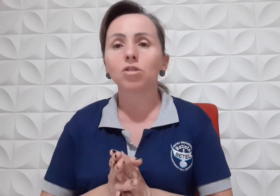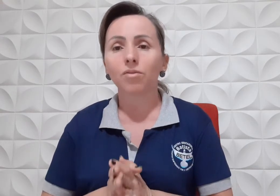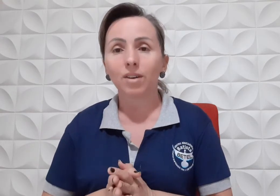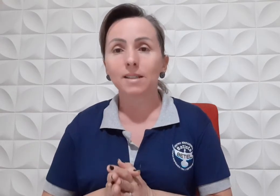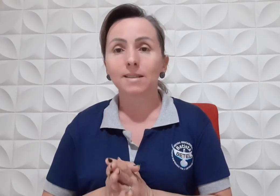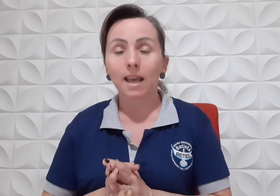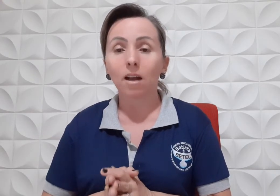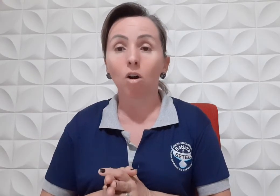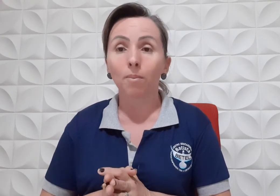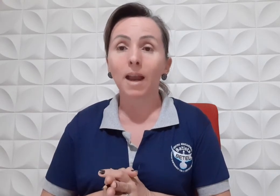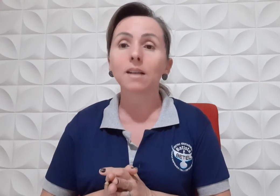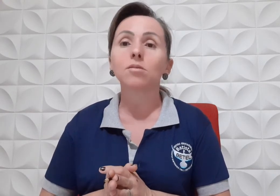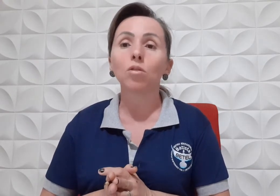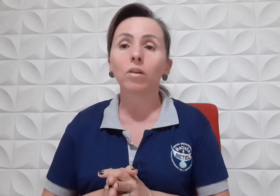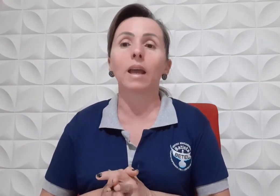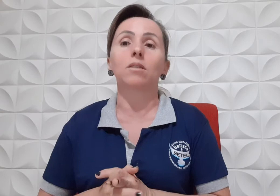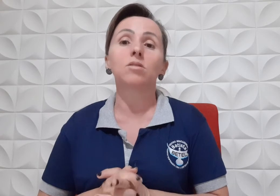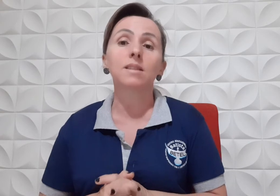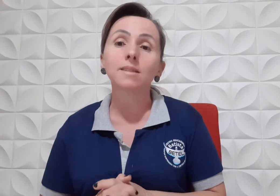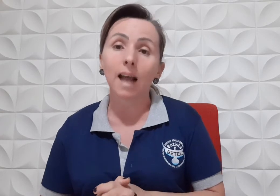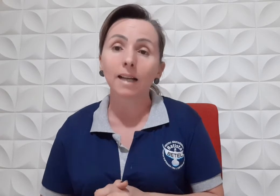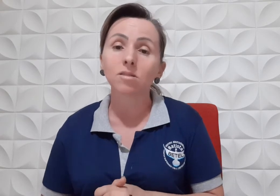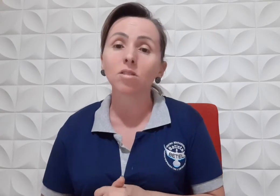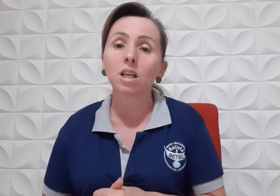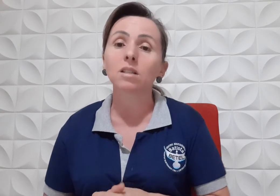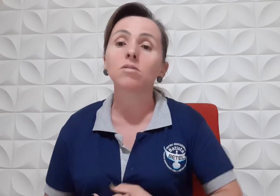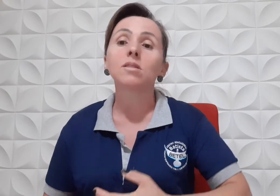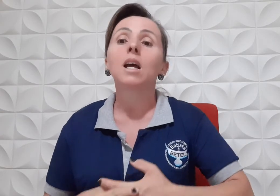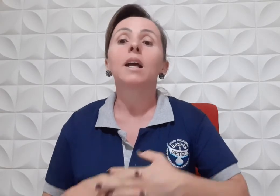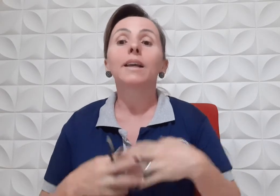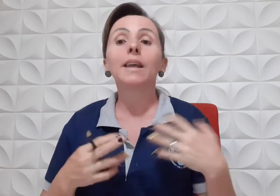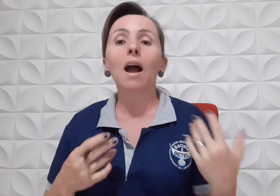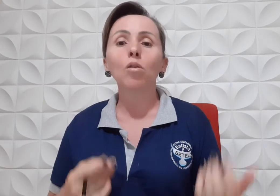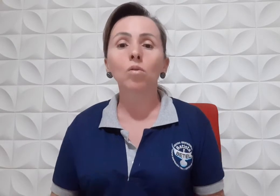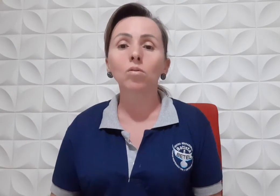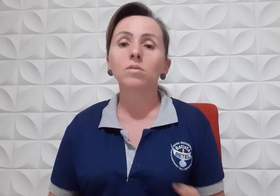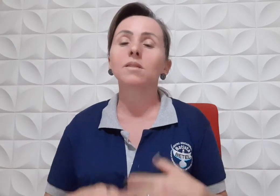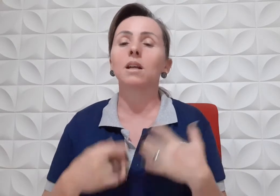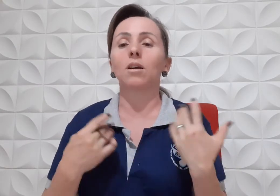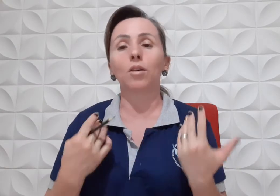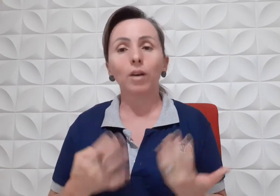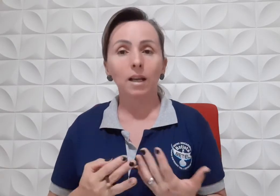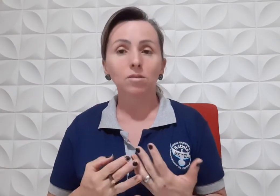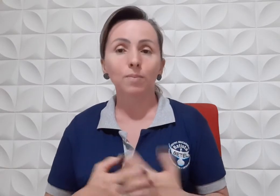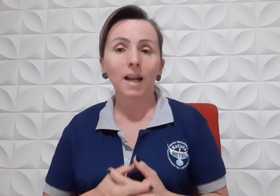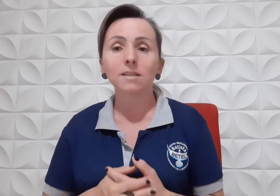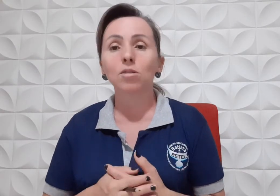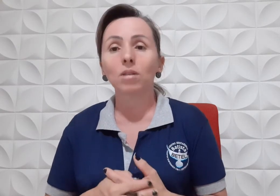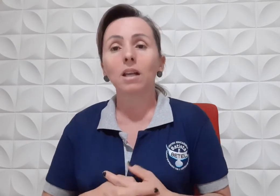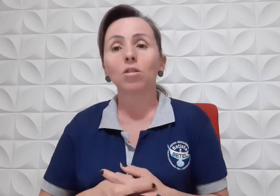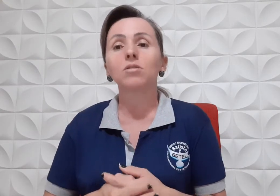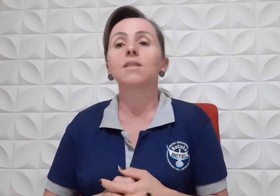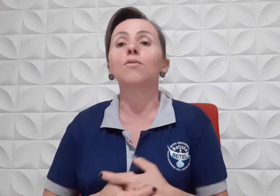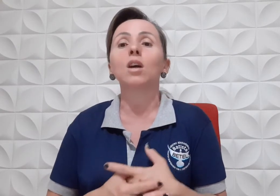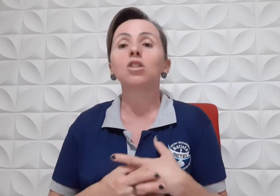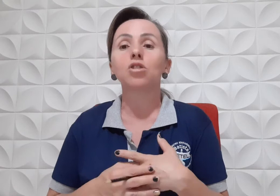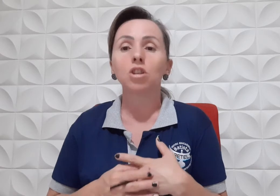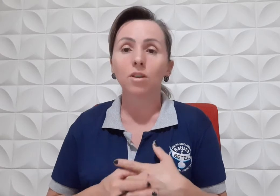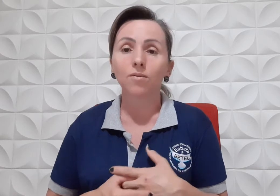de fazer comércio com quem? Com os Estados Unidos. E alguns, que não é o caso do Brasil, tem inclusive uma